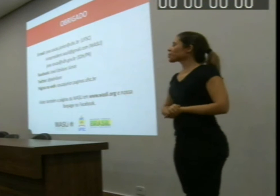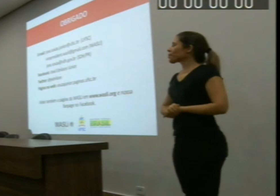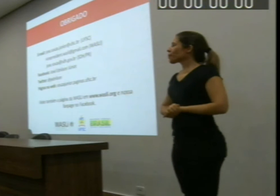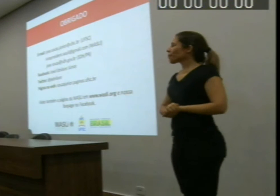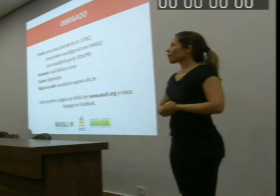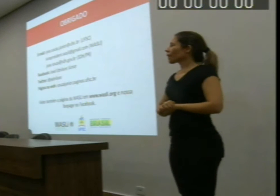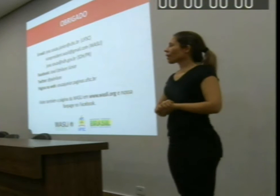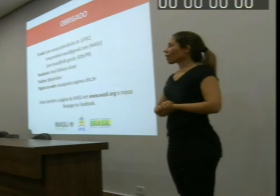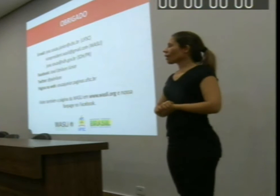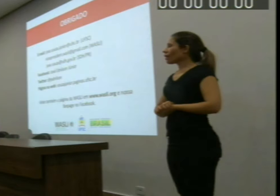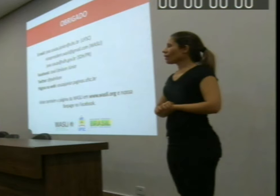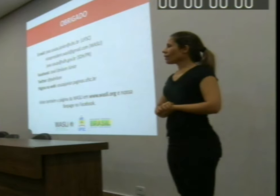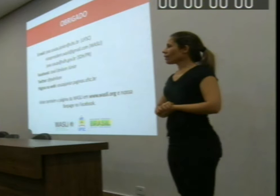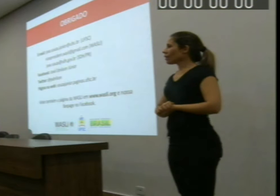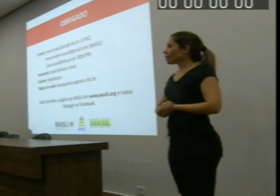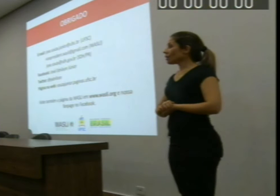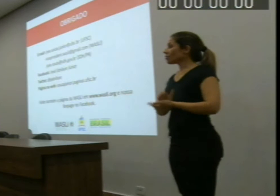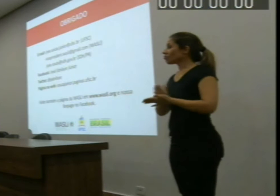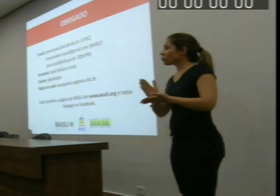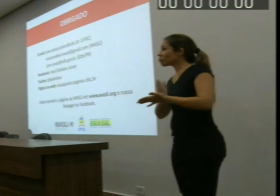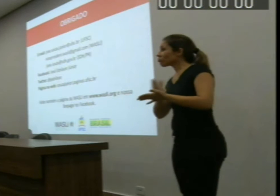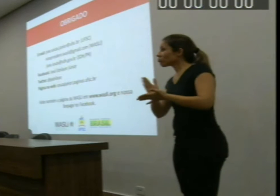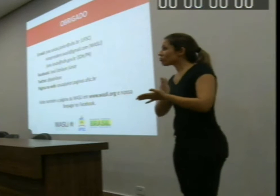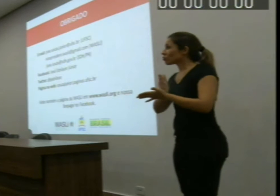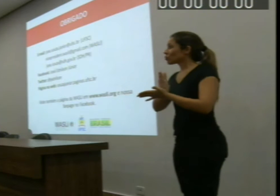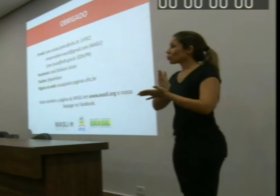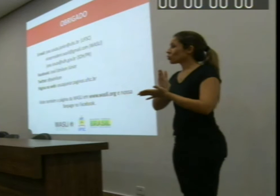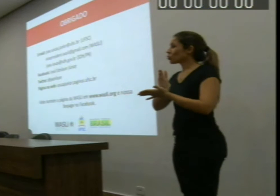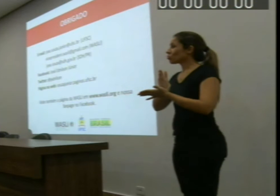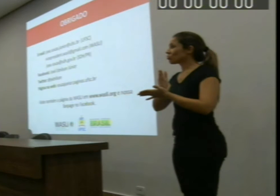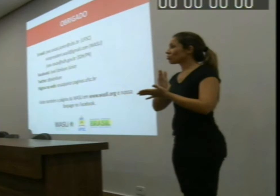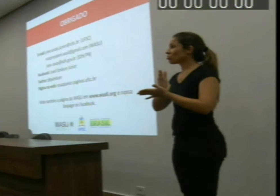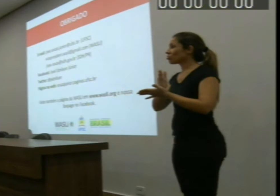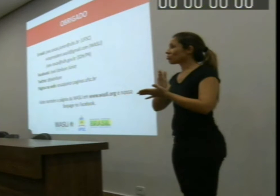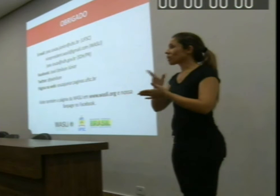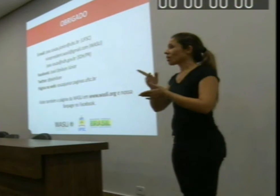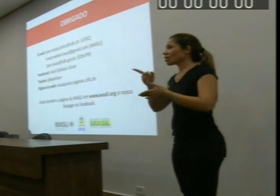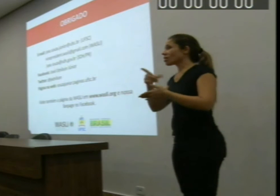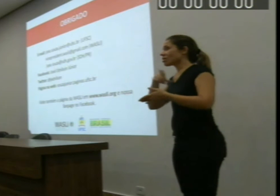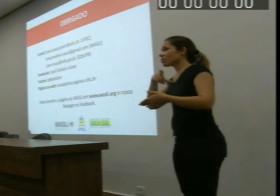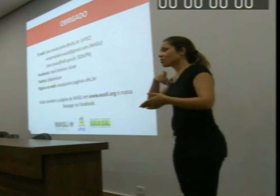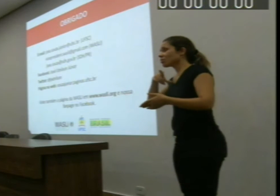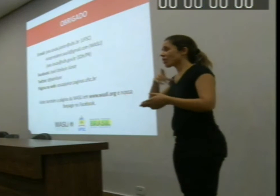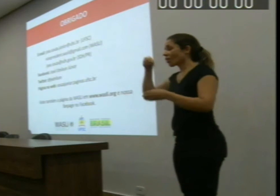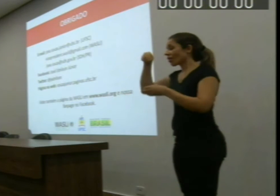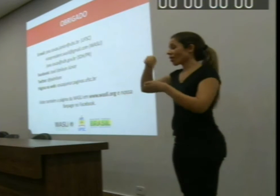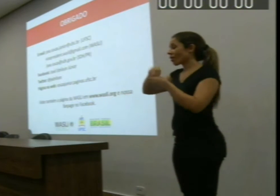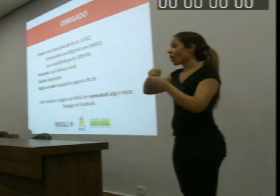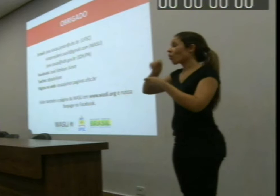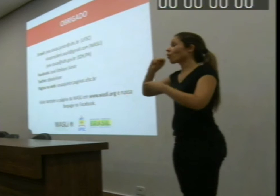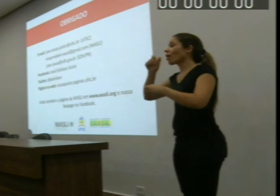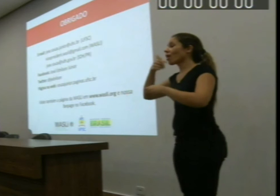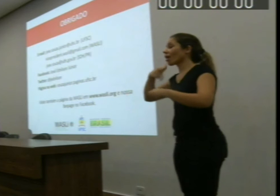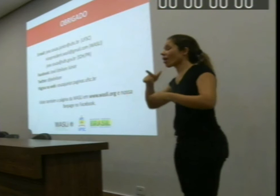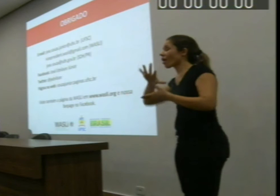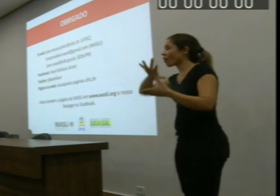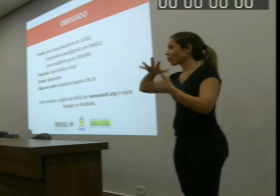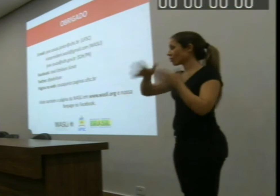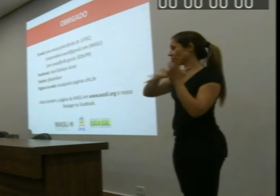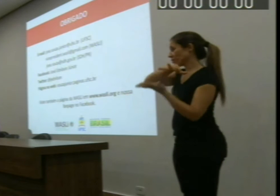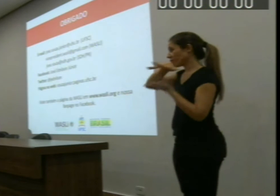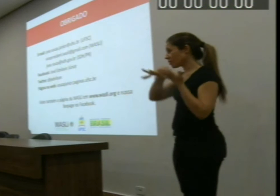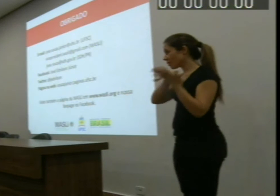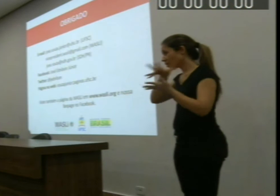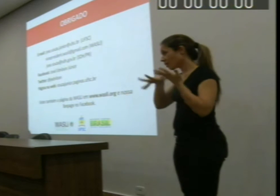assim algumas questões da comunicação nos sinais internacionais não são necessariamente sinais é uma